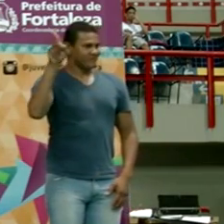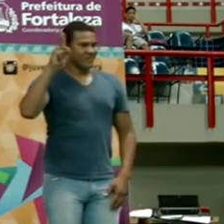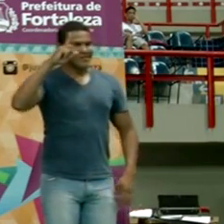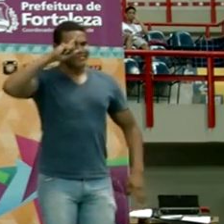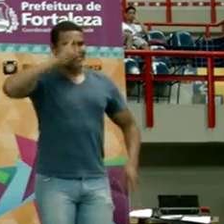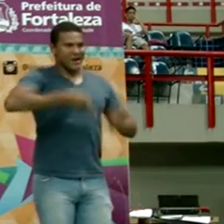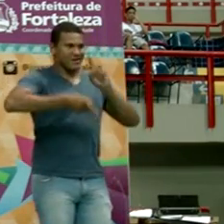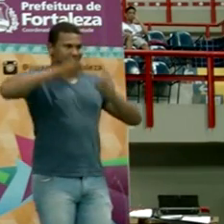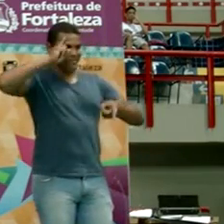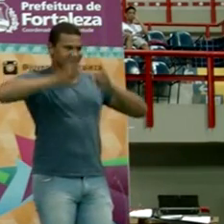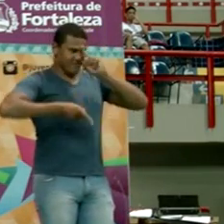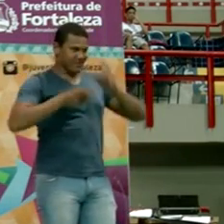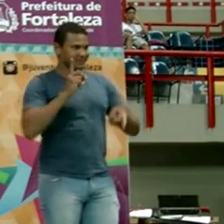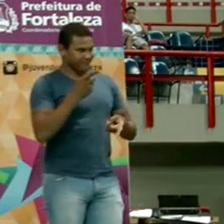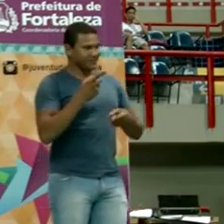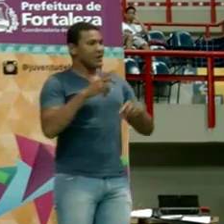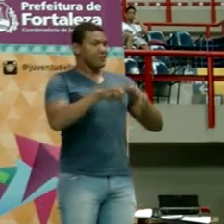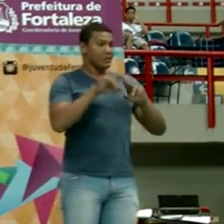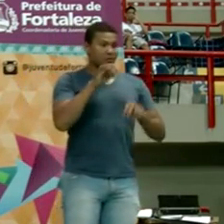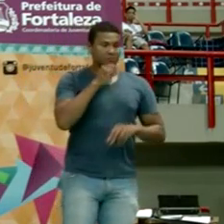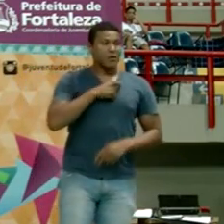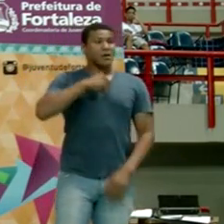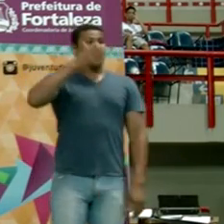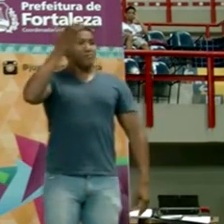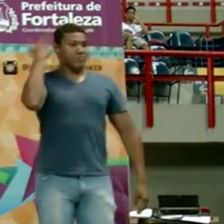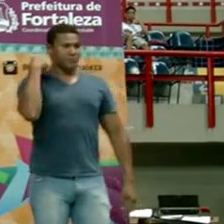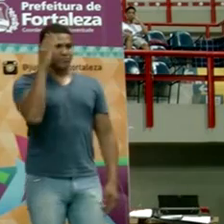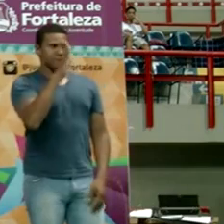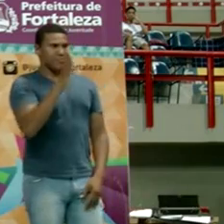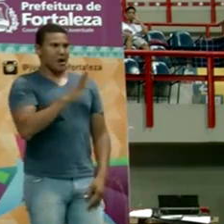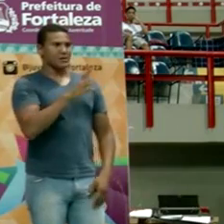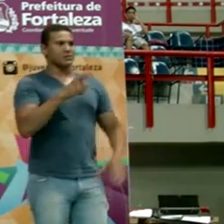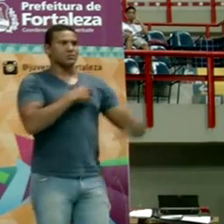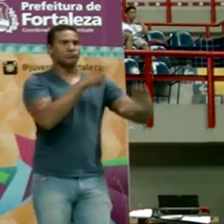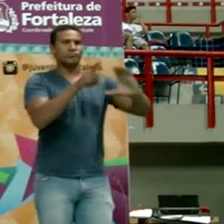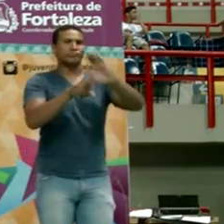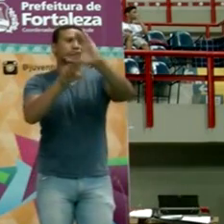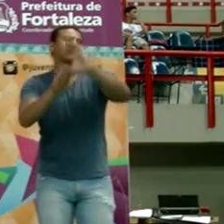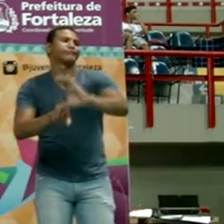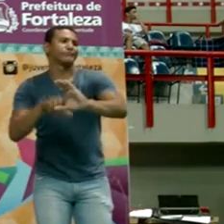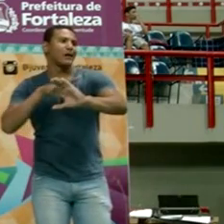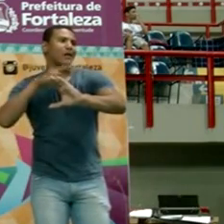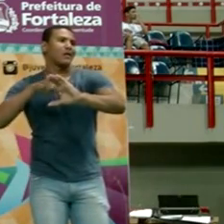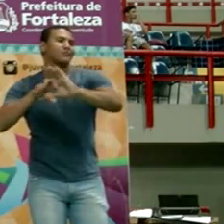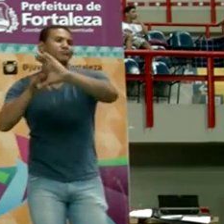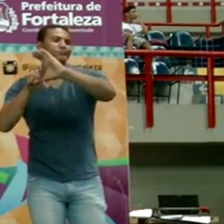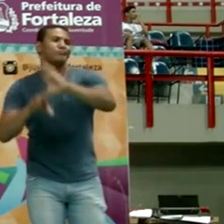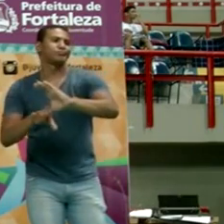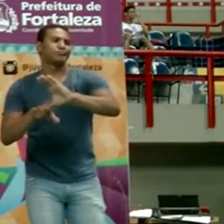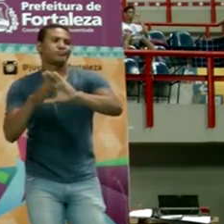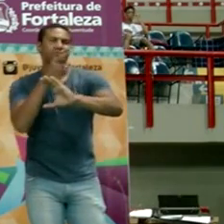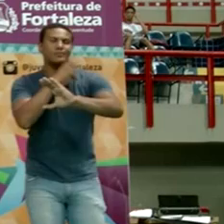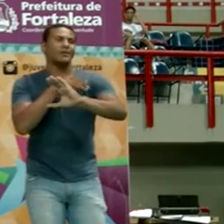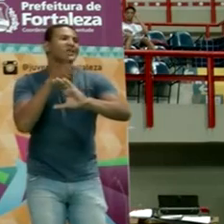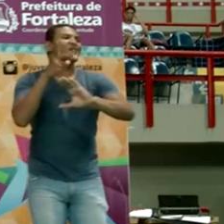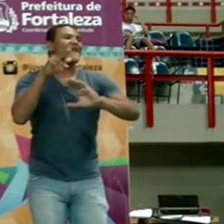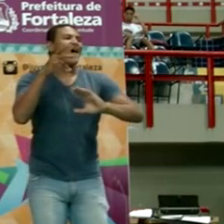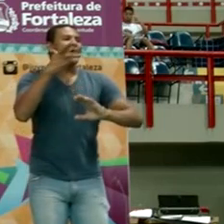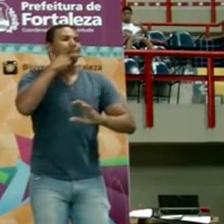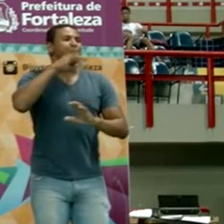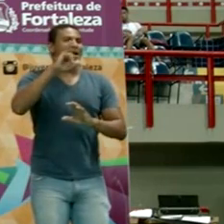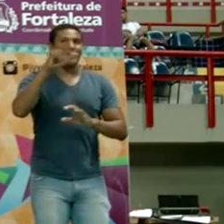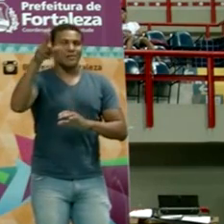o Brasil, na época da colônia, foi governada para os interesses